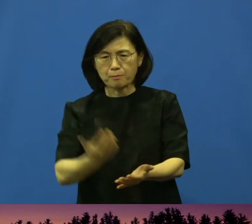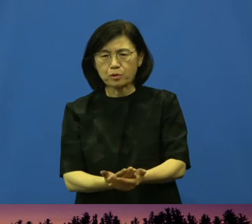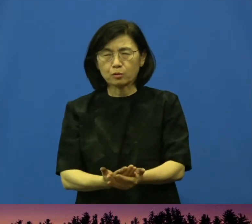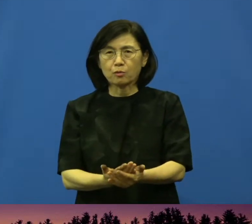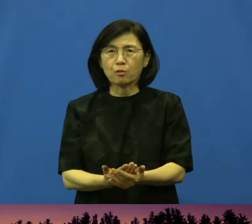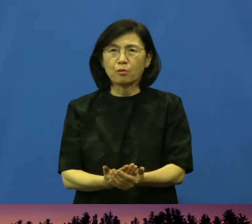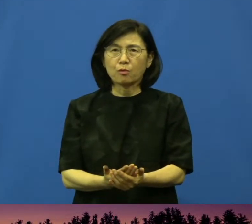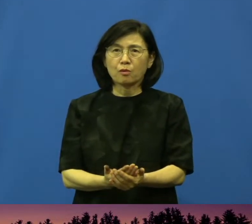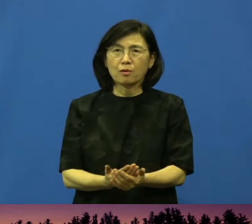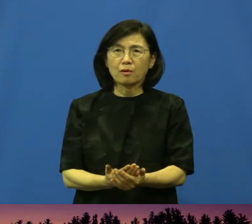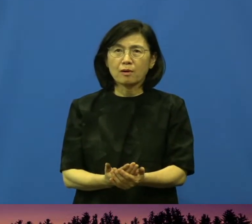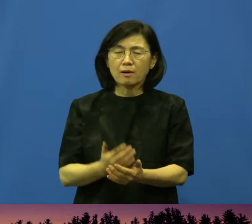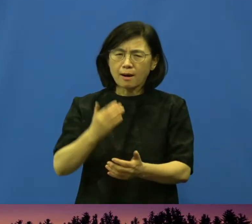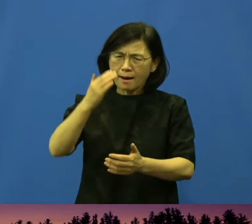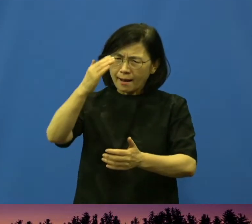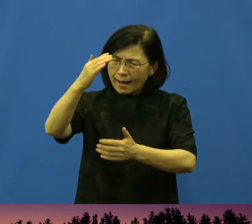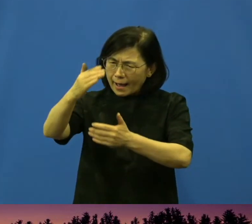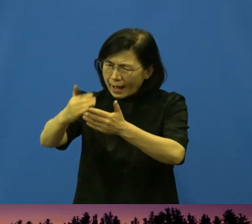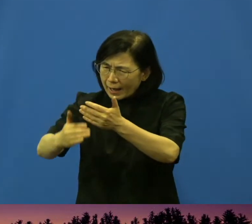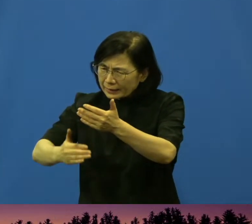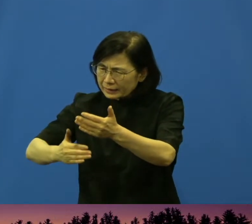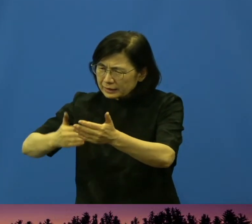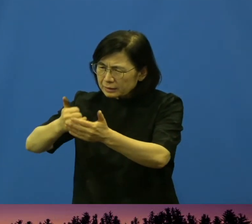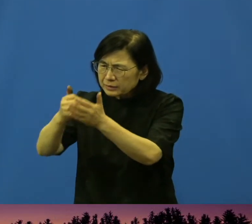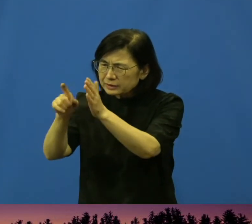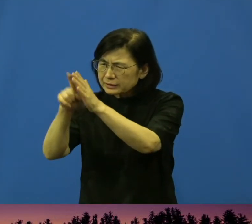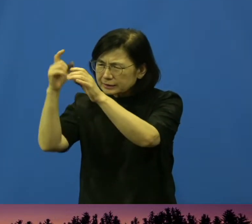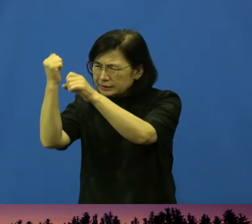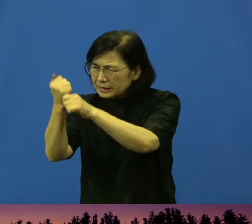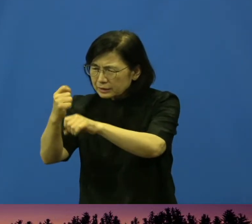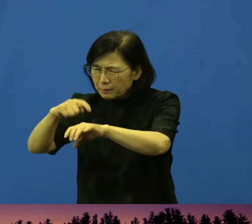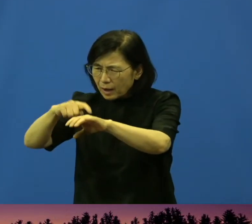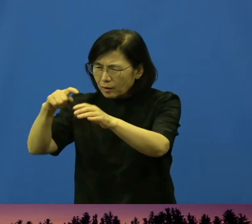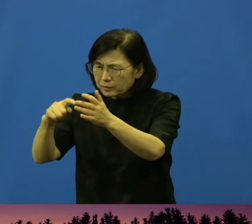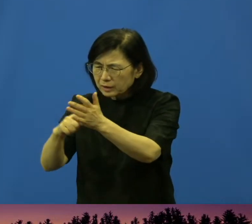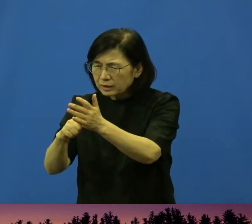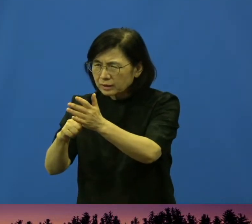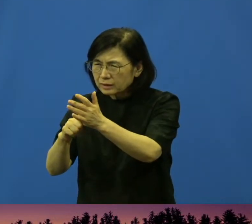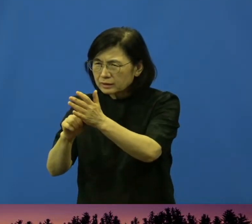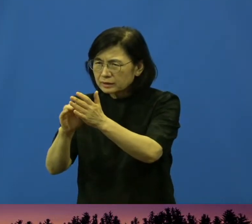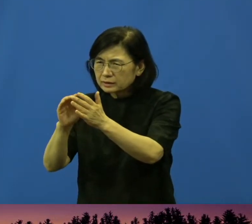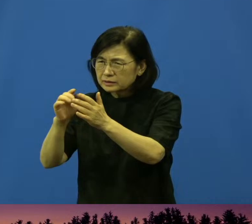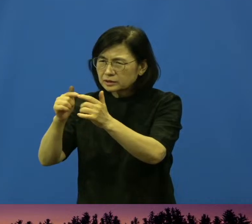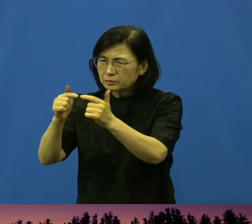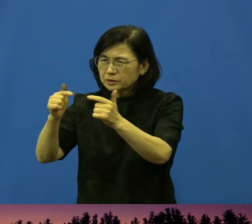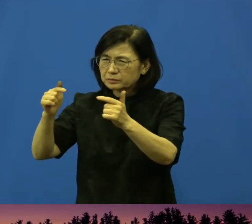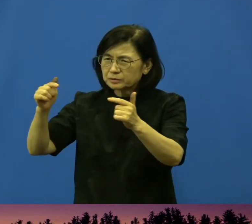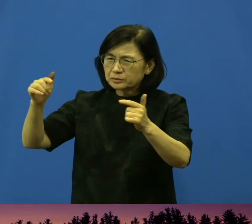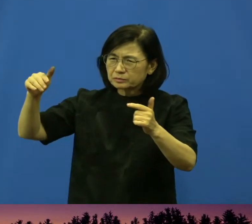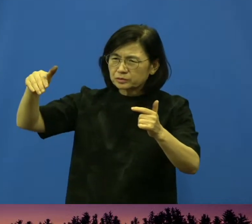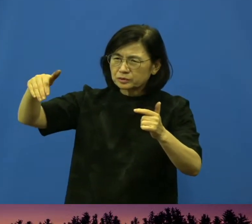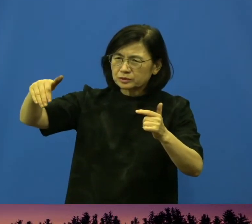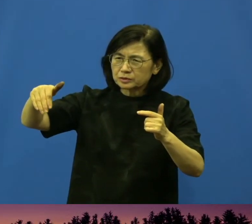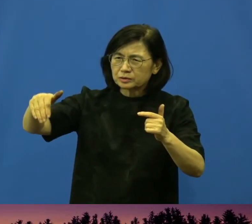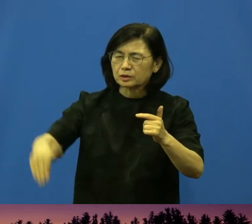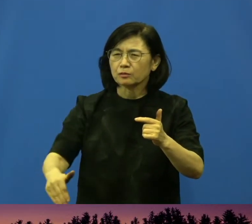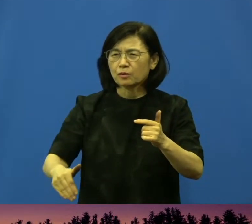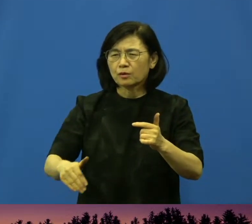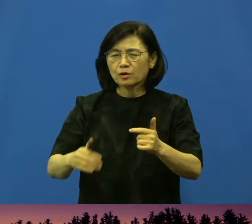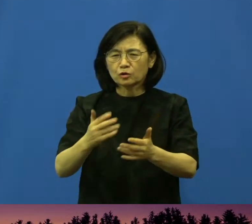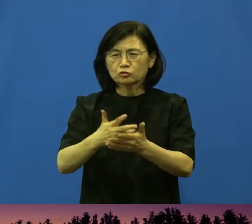마음이에요, 여러분. 그 하나님을 의지하는 마음이 자꾸 사라지는 거예요. 그 주일도 슬쩍 빠지고